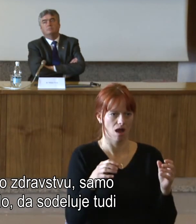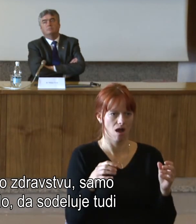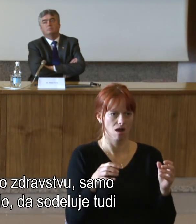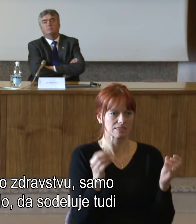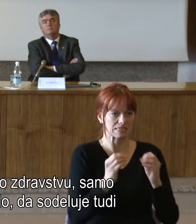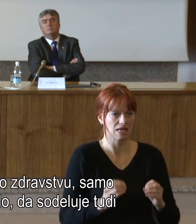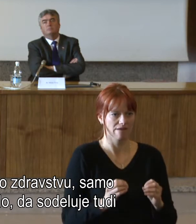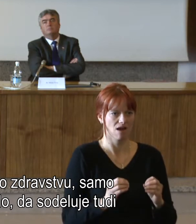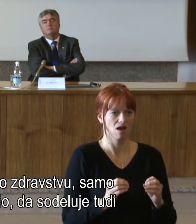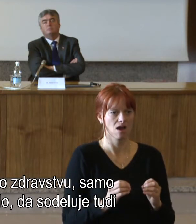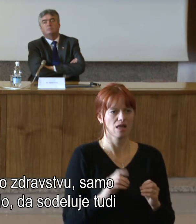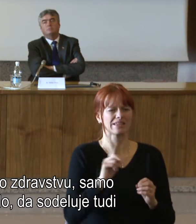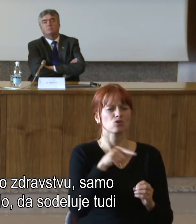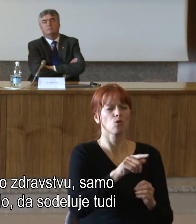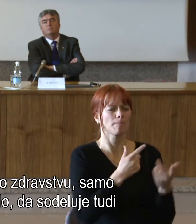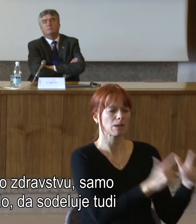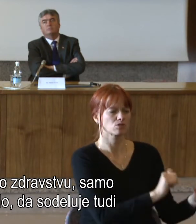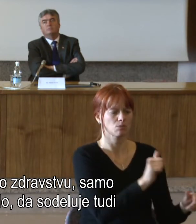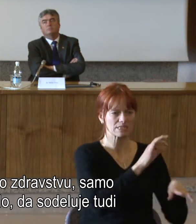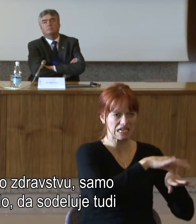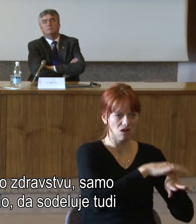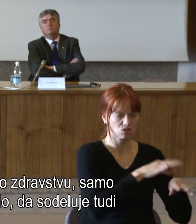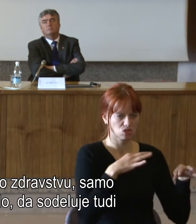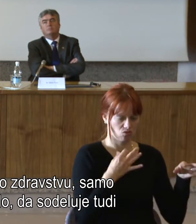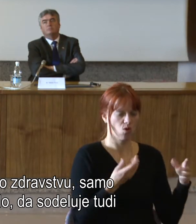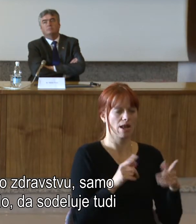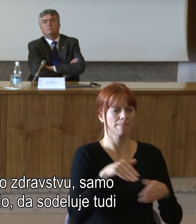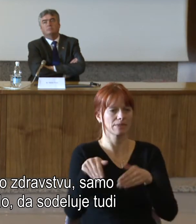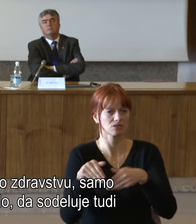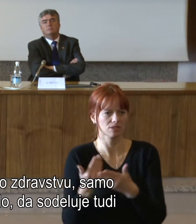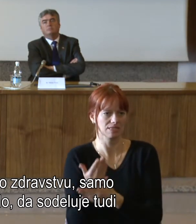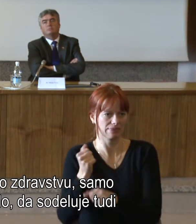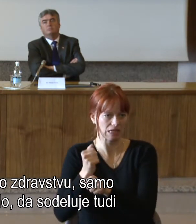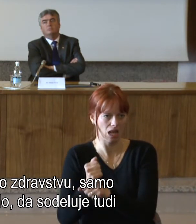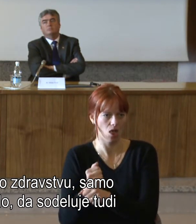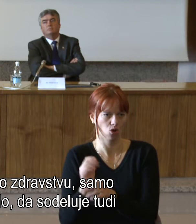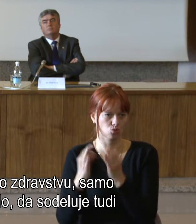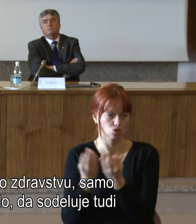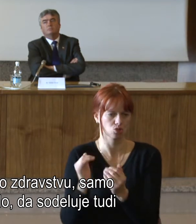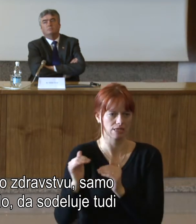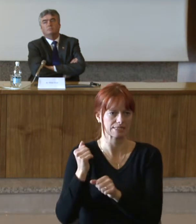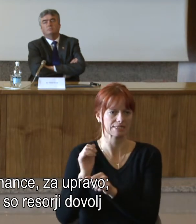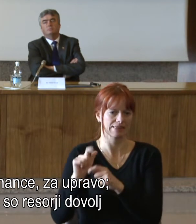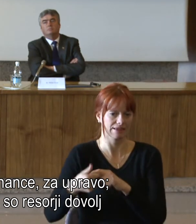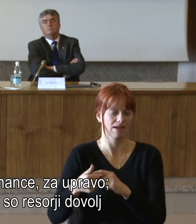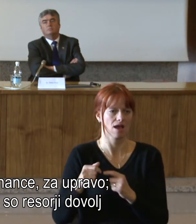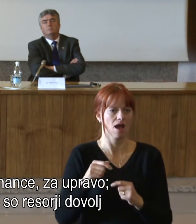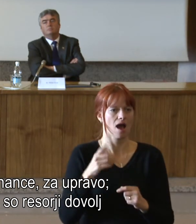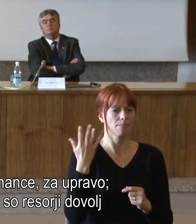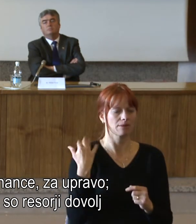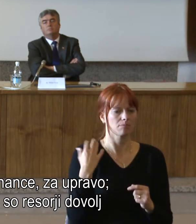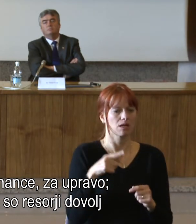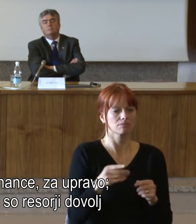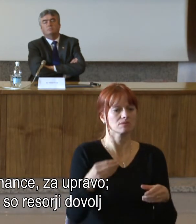samo recimo zdravstvu ali pa samo Ministrstvo za delo, družino in socialne zadeve, ampak da je tu vsekakor tudi Ministrstvo